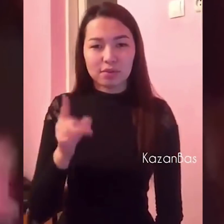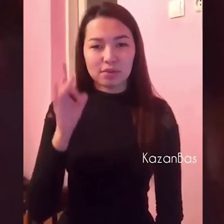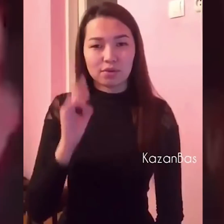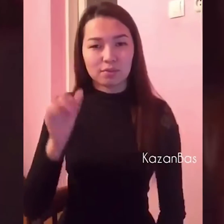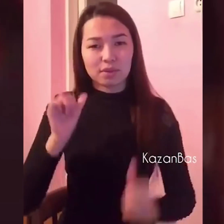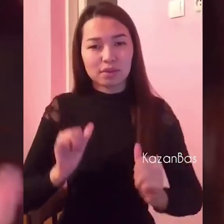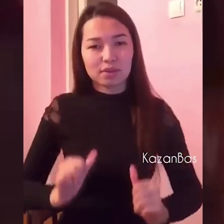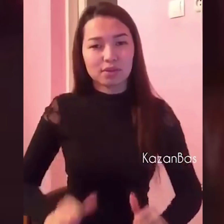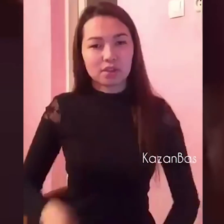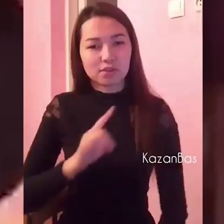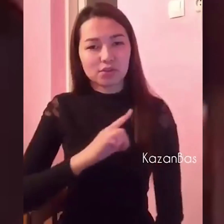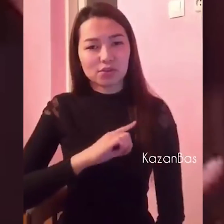Жүрегіңнен бір орын бер, танышталсын